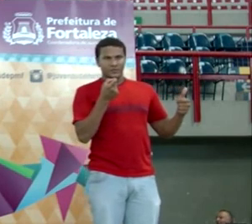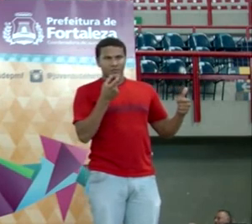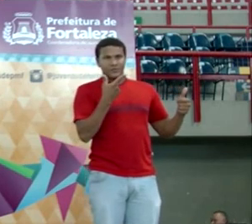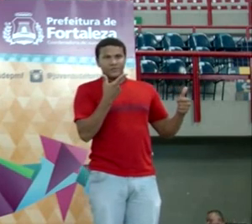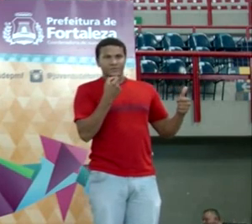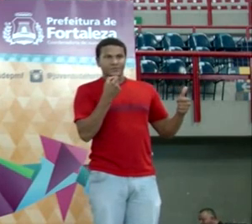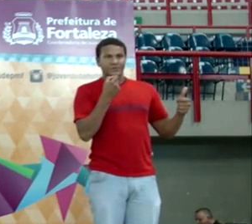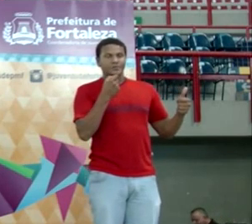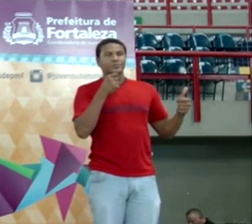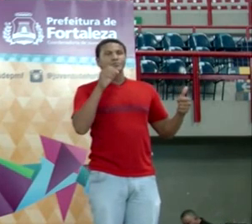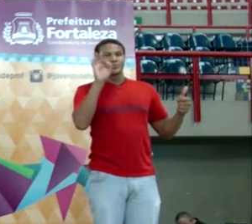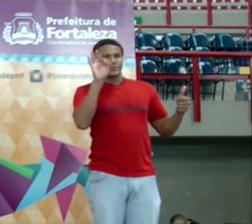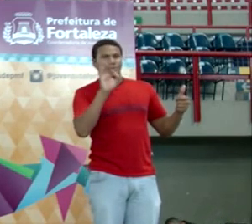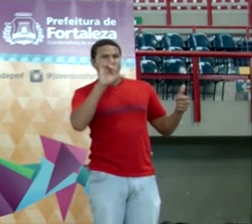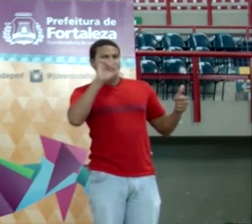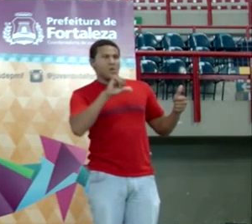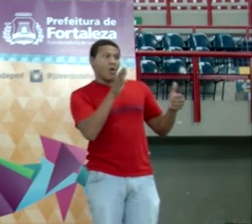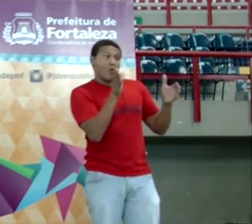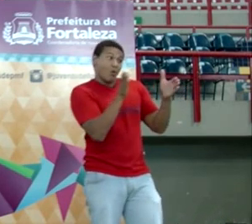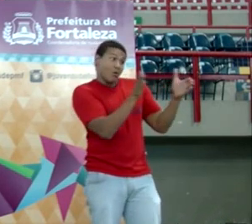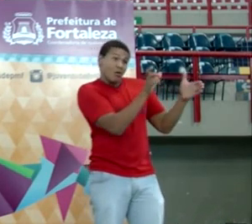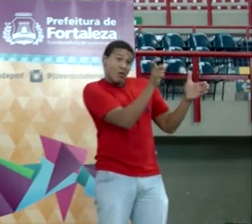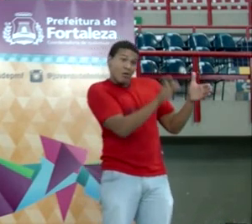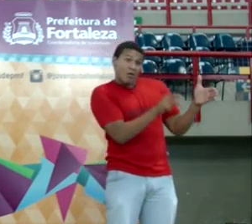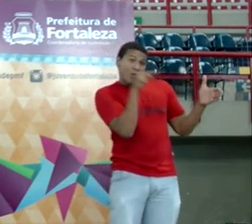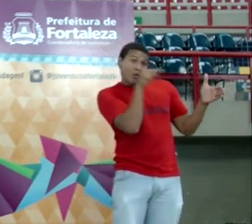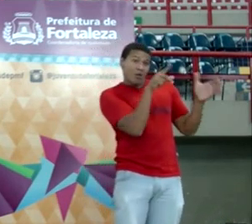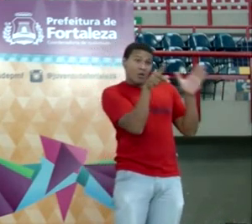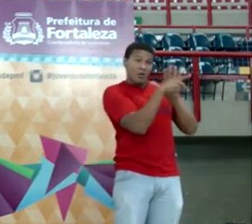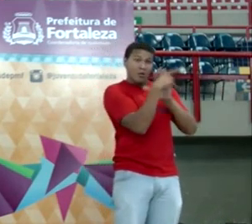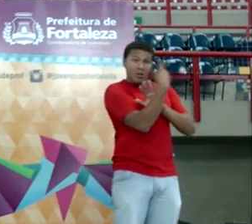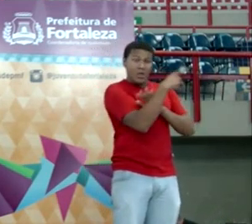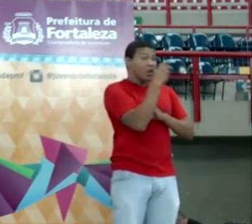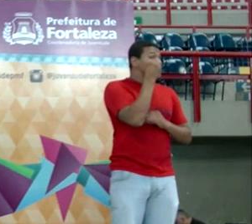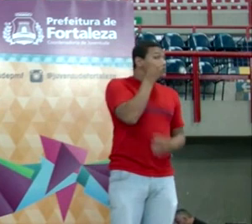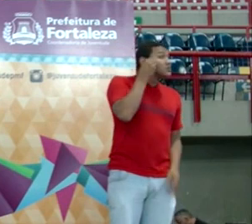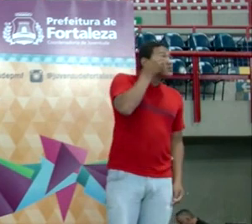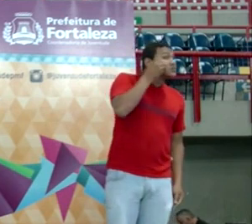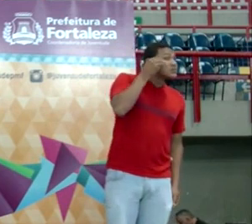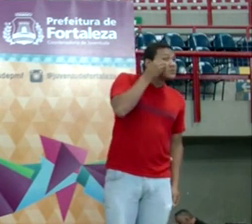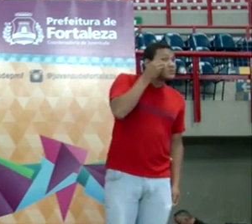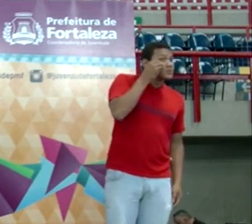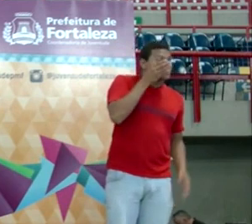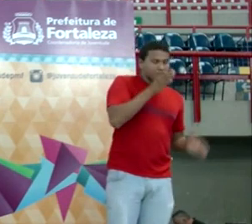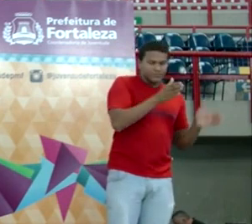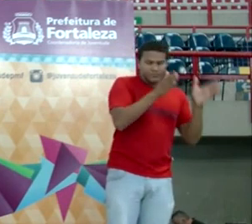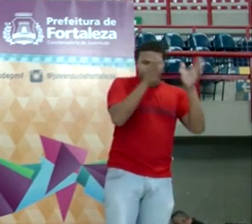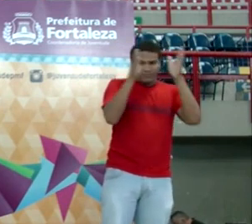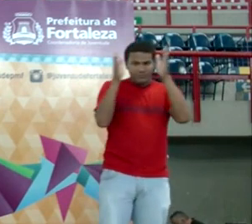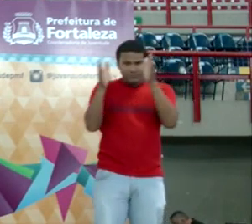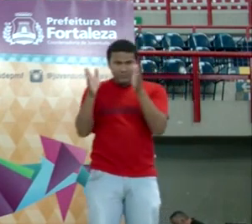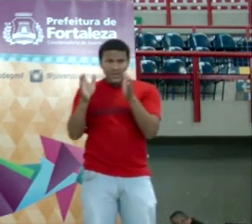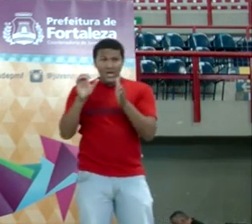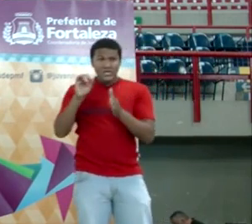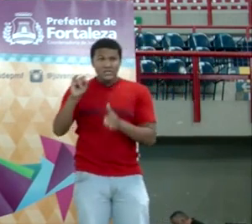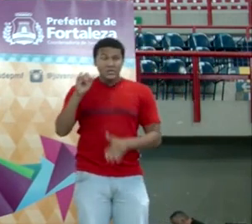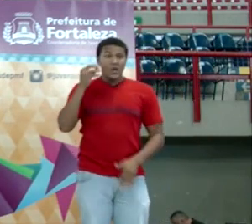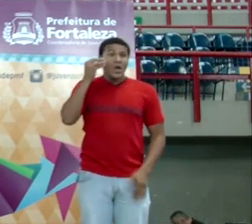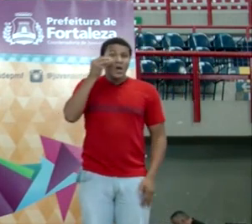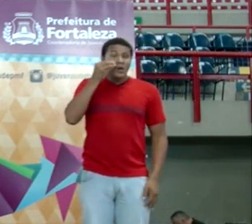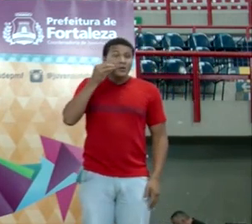80% de chance de se sair bem e 20% de sair mal. Isso se ele for experiente. Se ele for inexperiente é outra